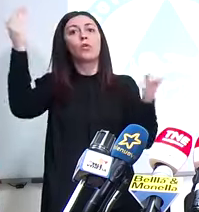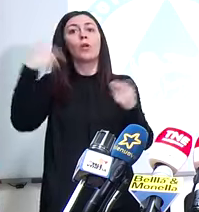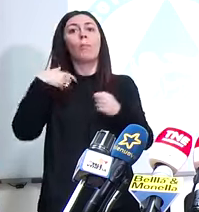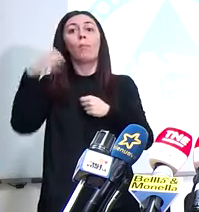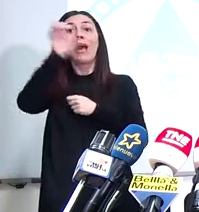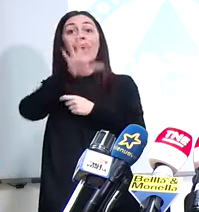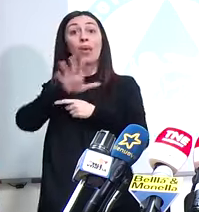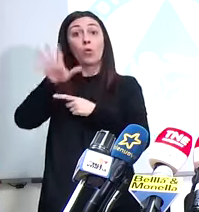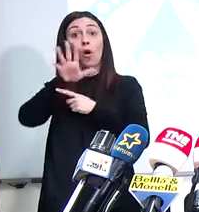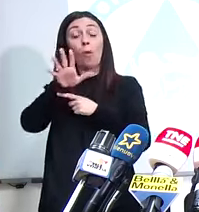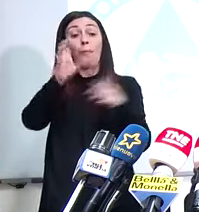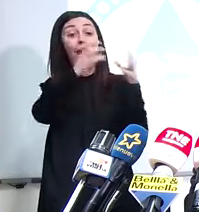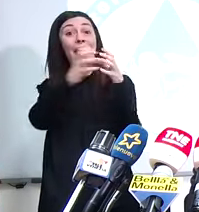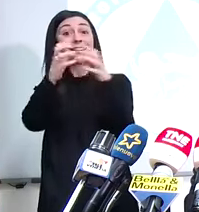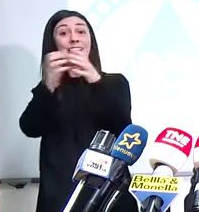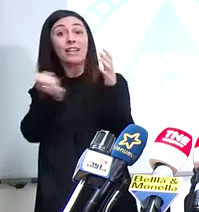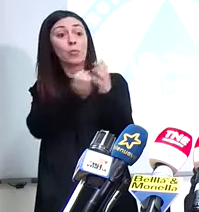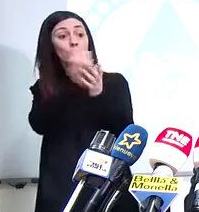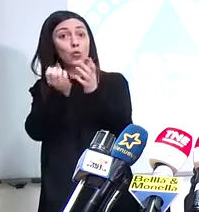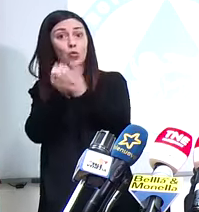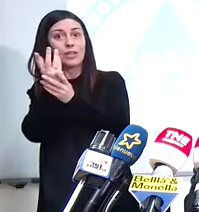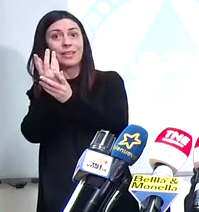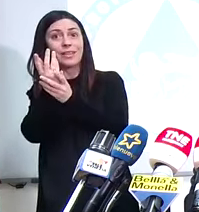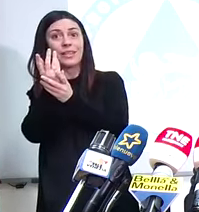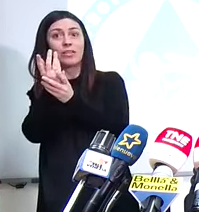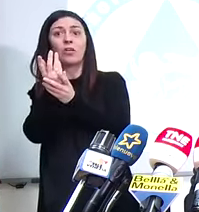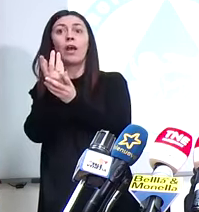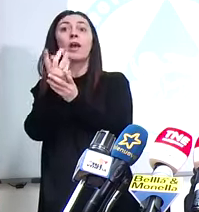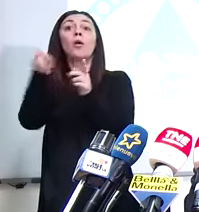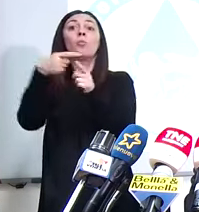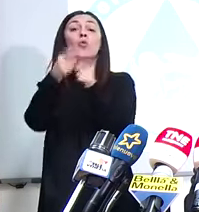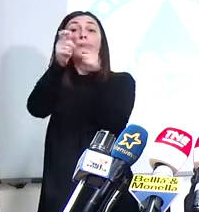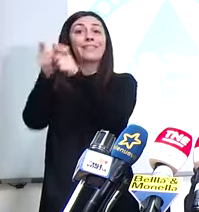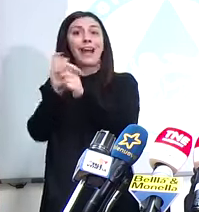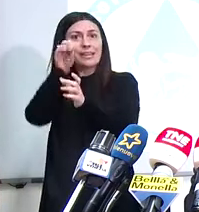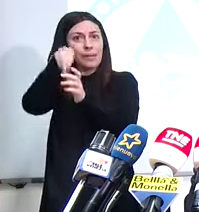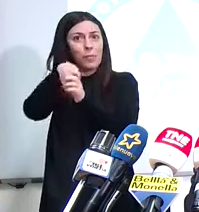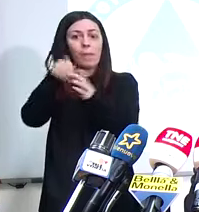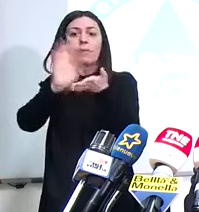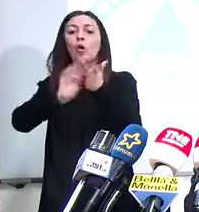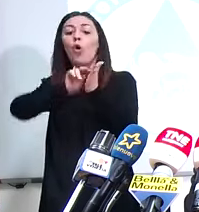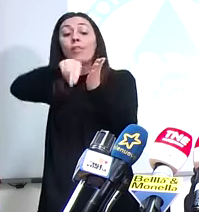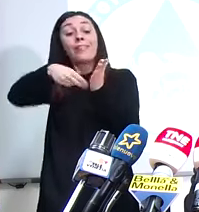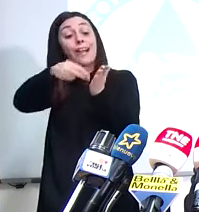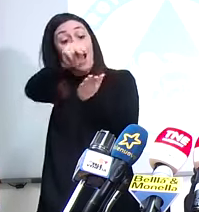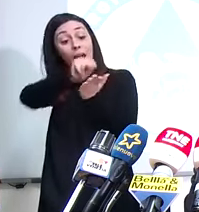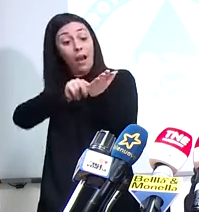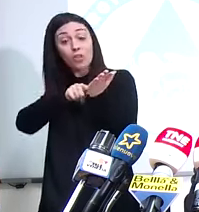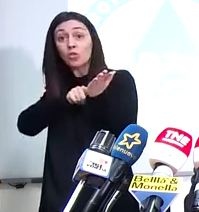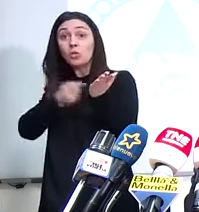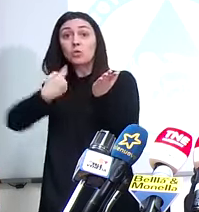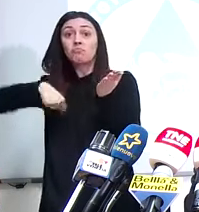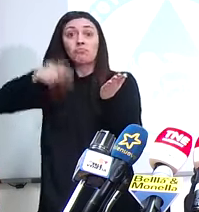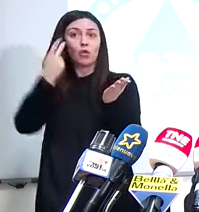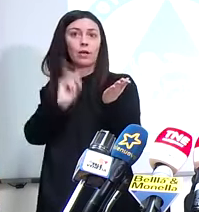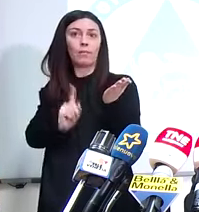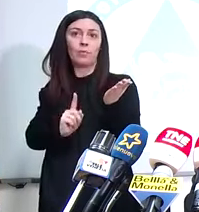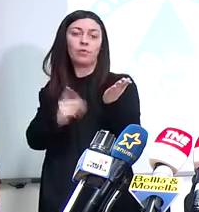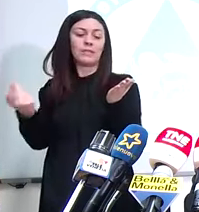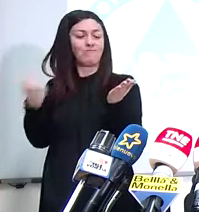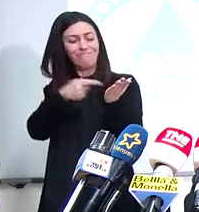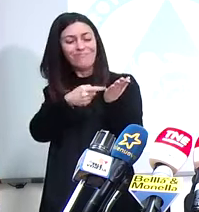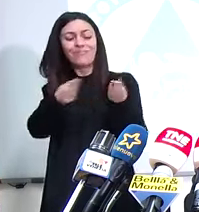fornitori e tanto meno con gli stati membri perché in quel contratto che si capire si capiscono molte cose ma non è